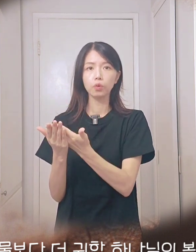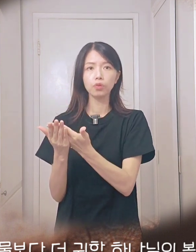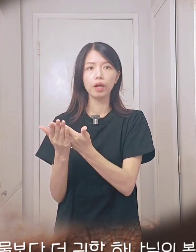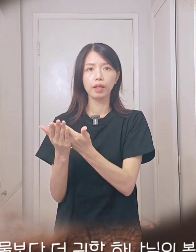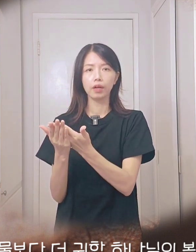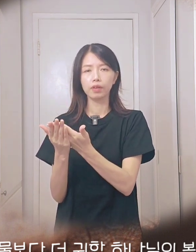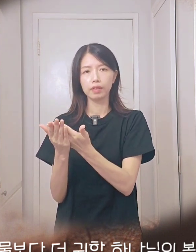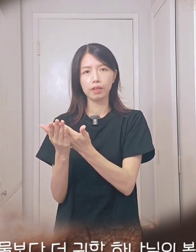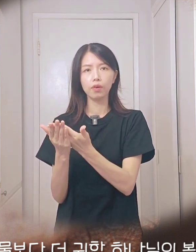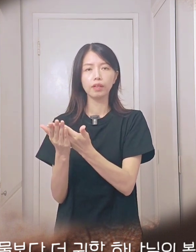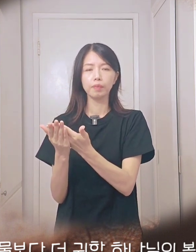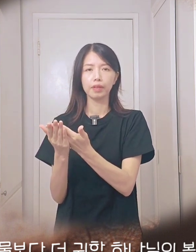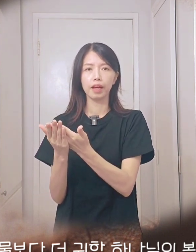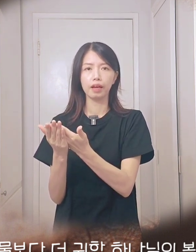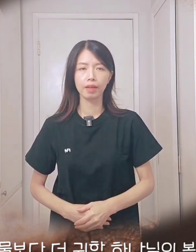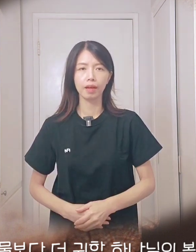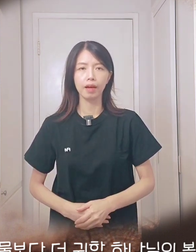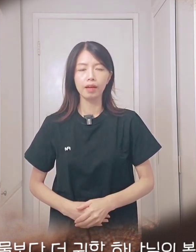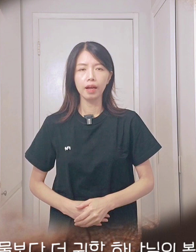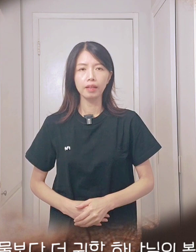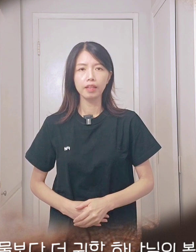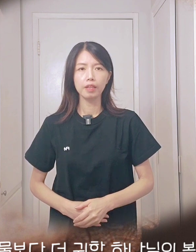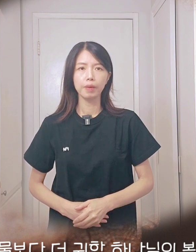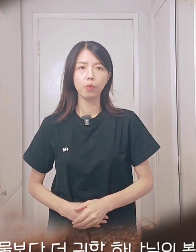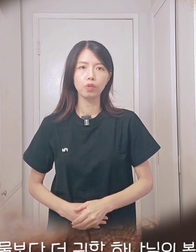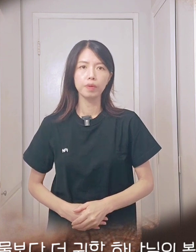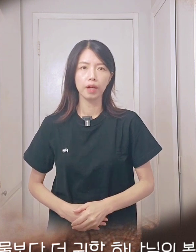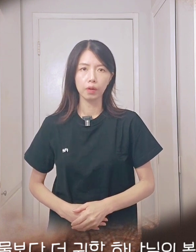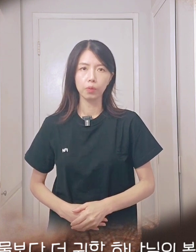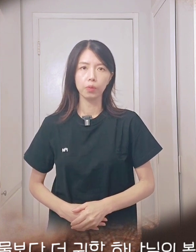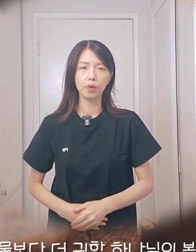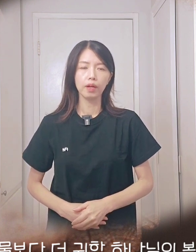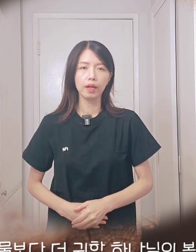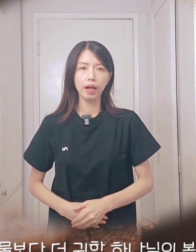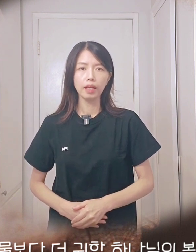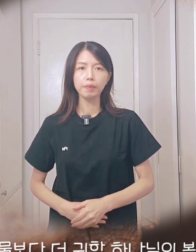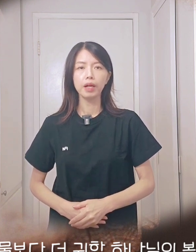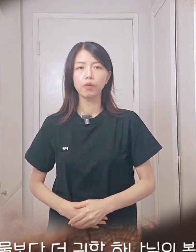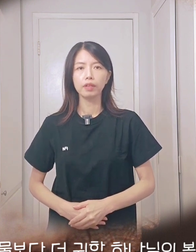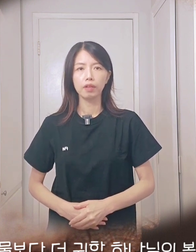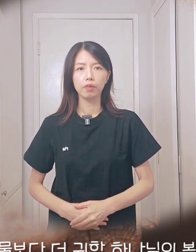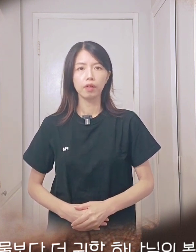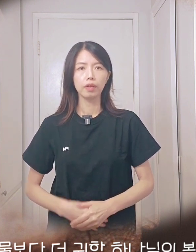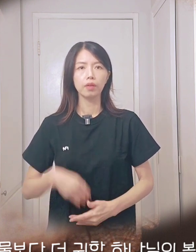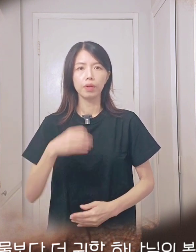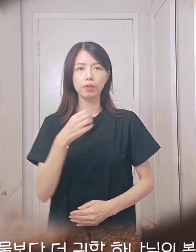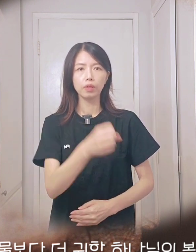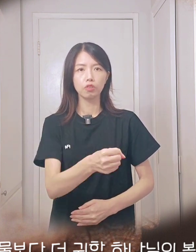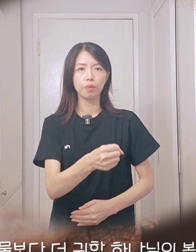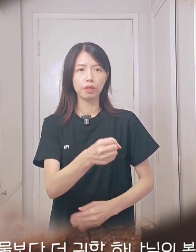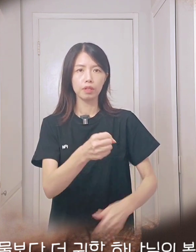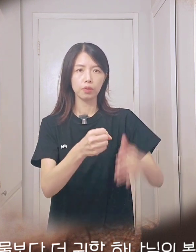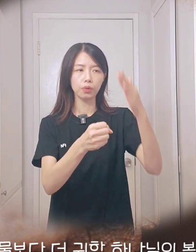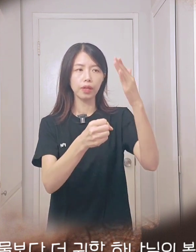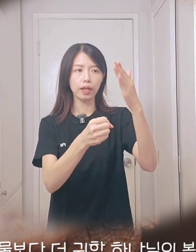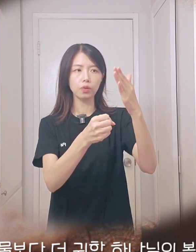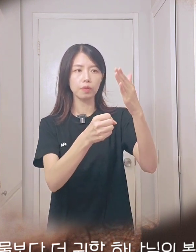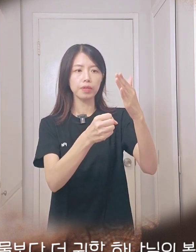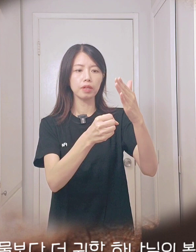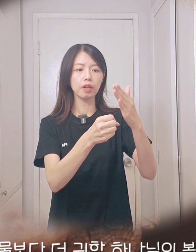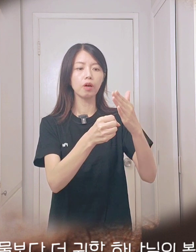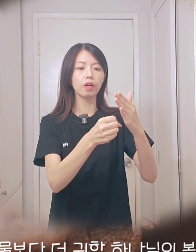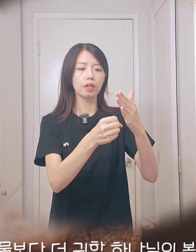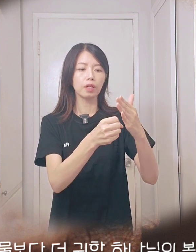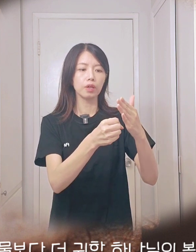귀하다, 소중하다라고 한 뜻의 수어가 됩니다. 하나님의 복음을 갖고 하나님이라고 한 뜻의 수어는 왼손을 주먹 쥐시고 다른